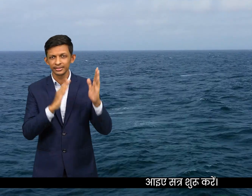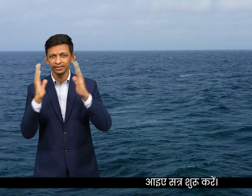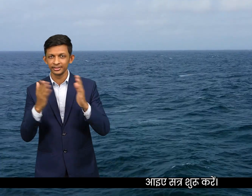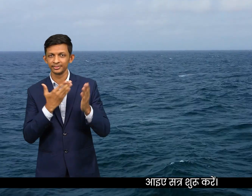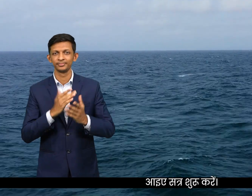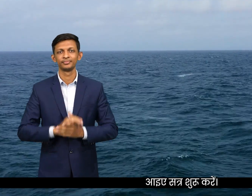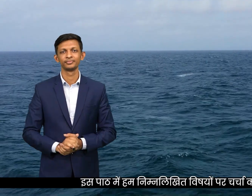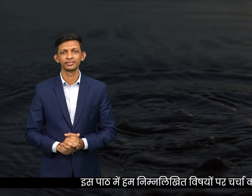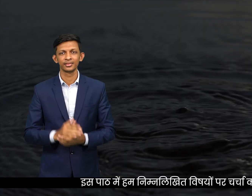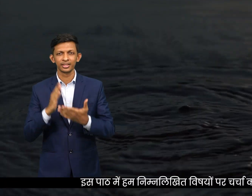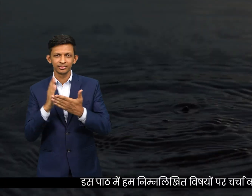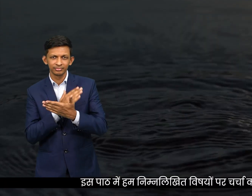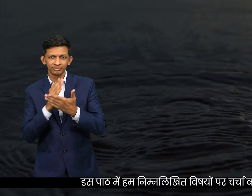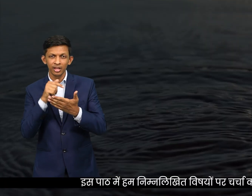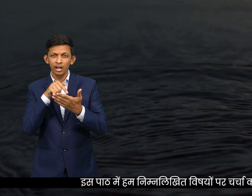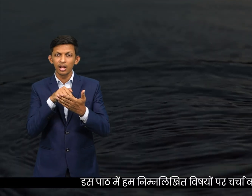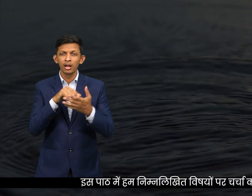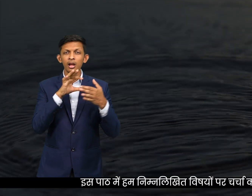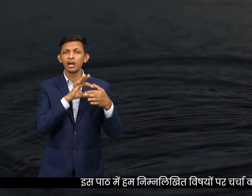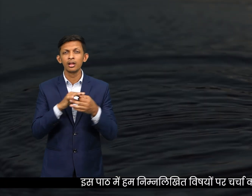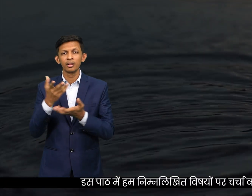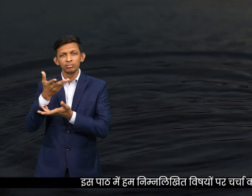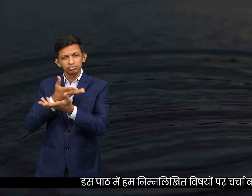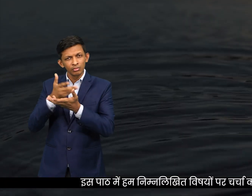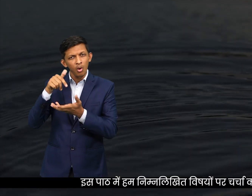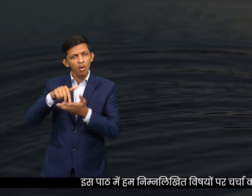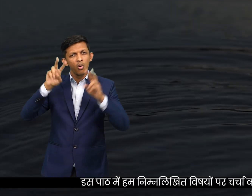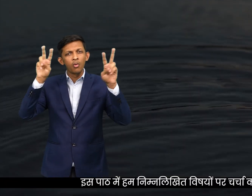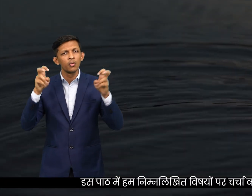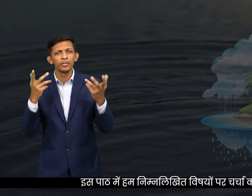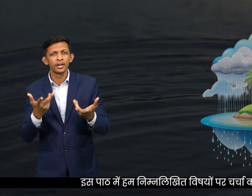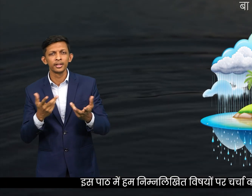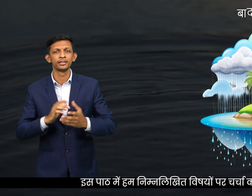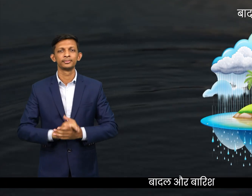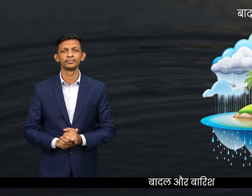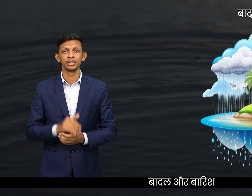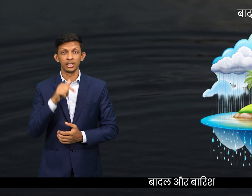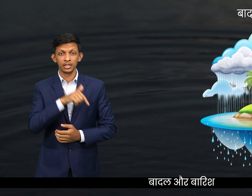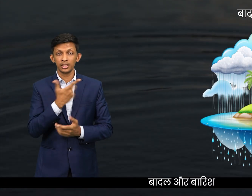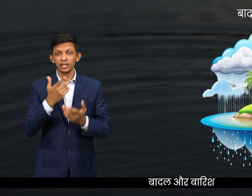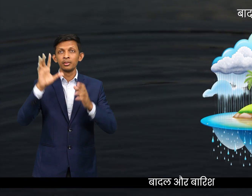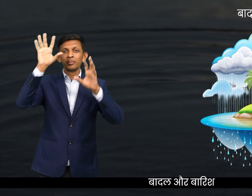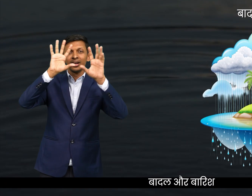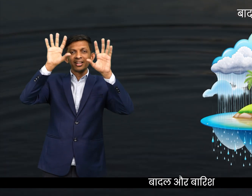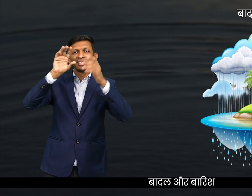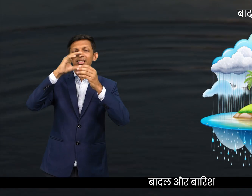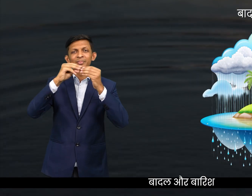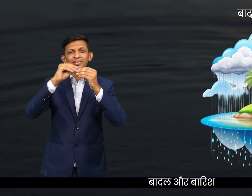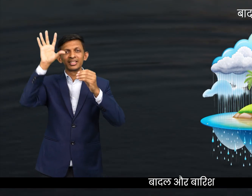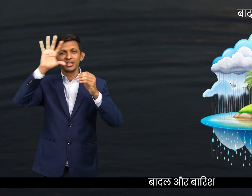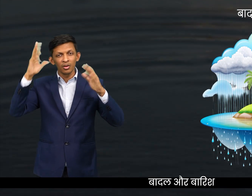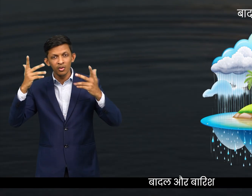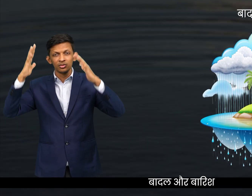करें। इस पाठ में हम निम्नलिखित विषयों पर चर्चा कर रहे हैं। पहला, बादल और